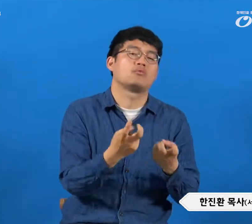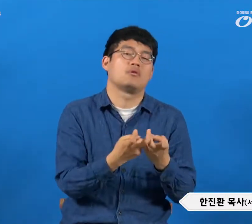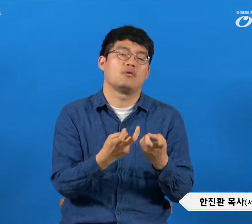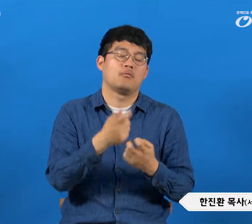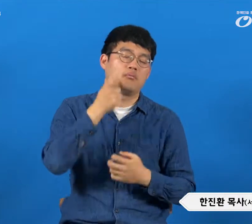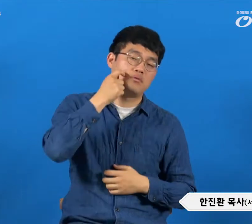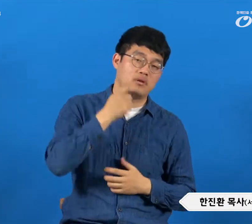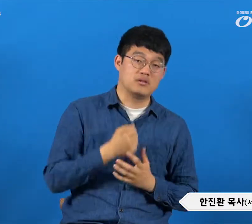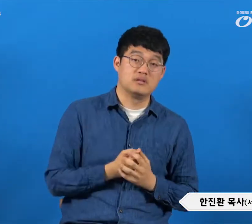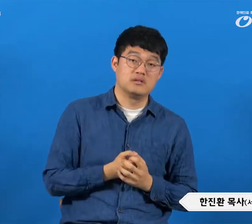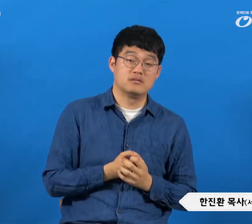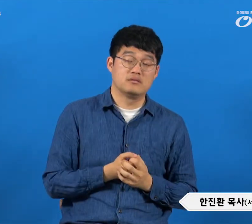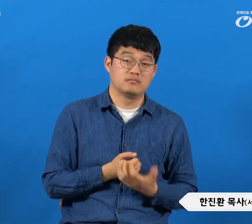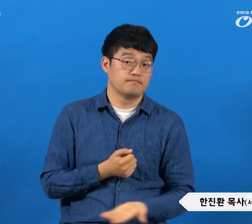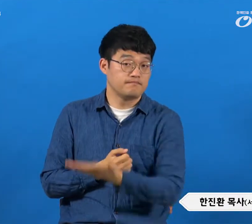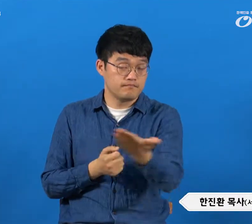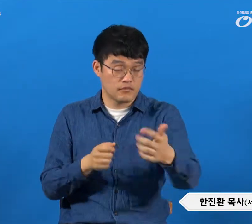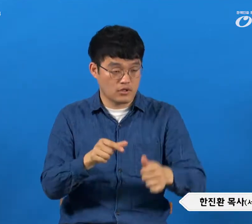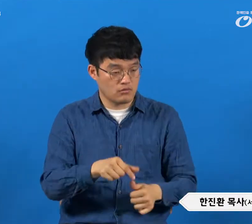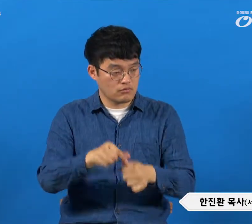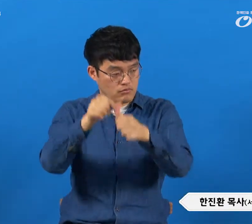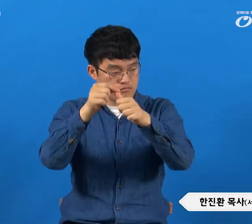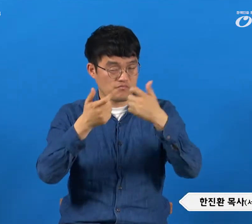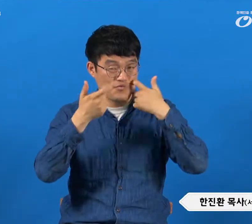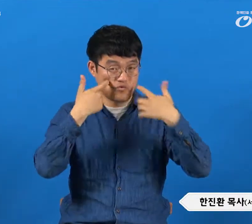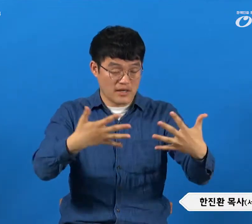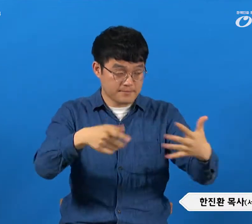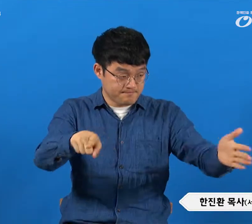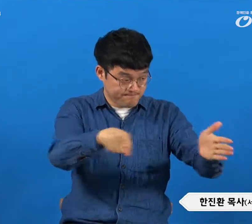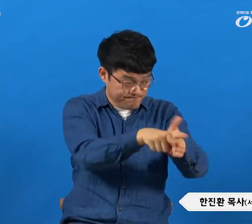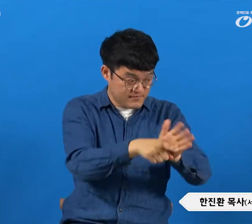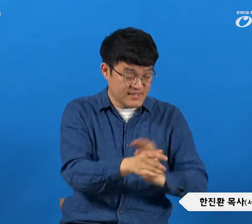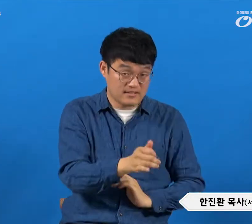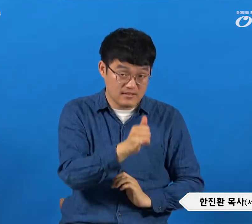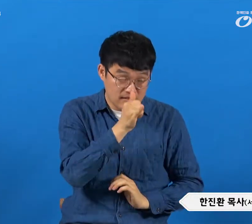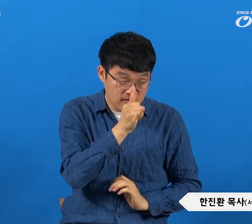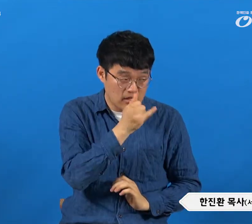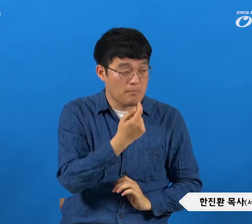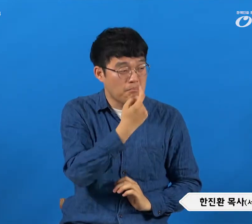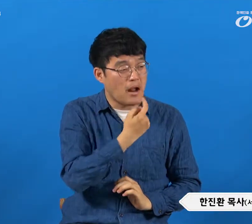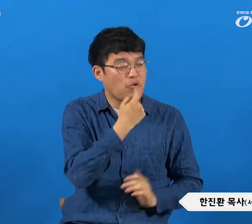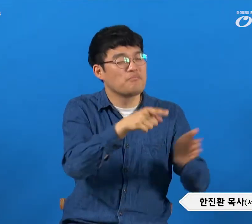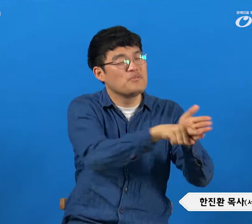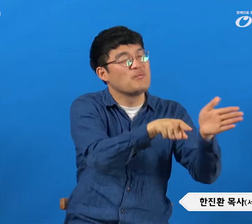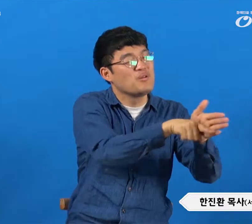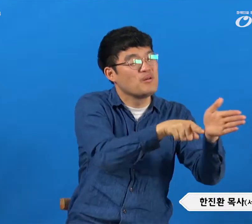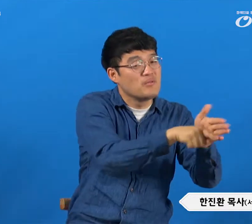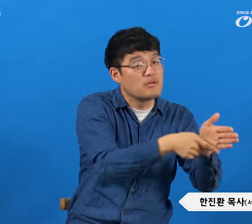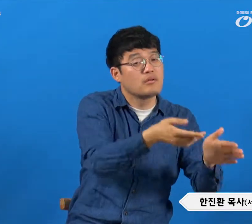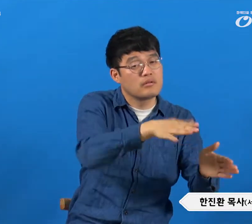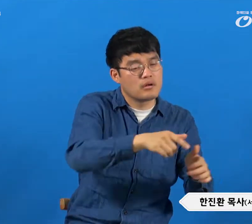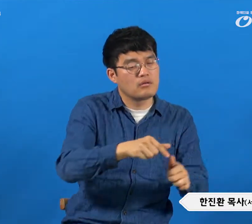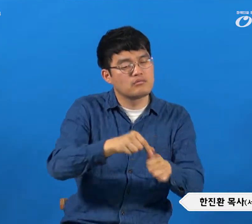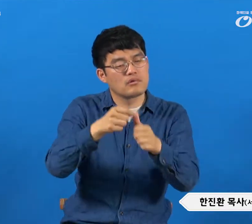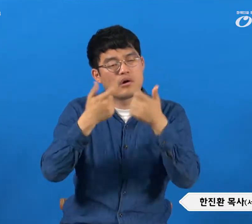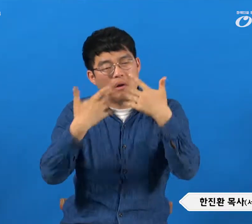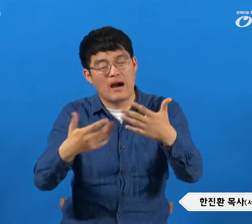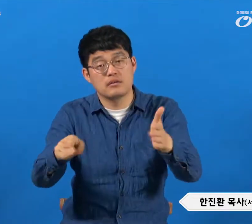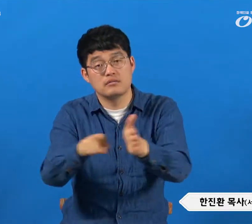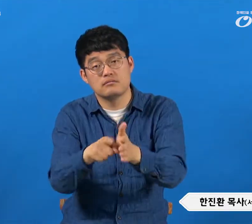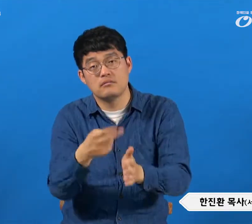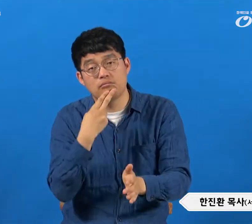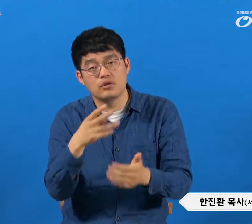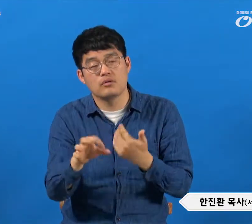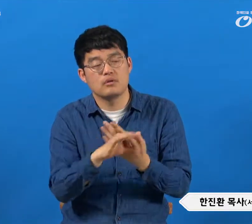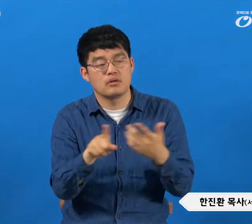구원의 확신이 없으면, 그러면 말은 믿는다고 하지만은 무기력한 신앙생활을 할 수밖에